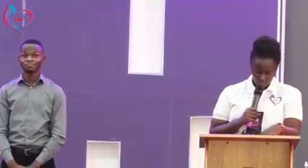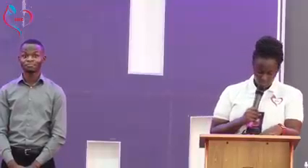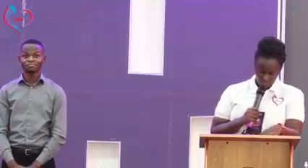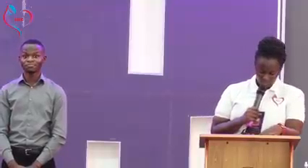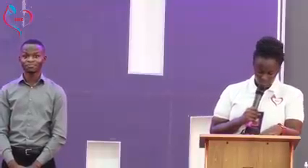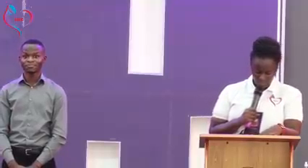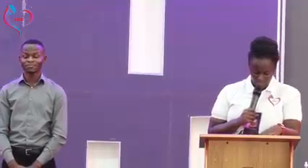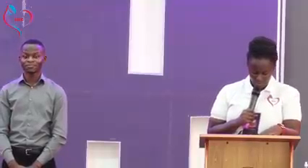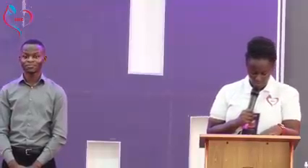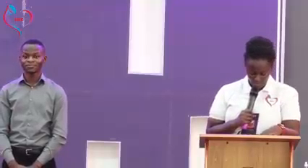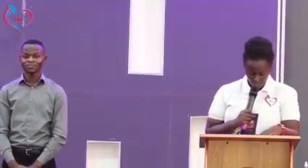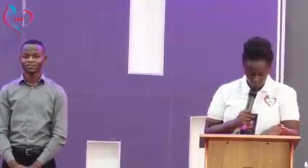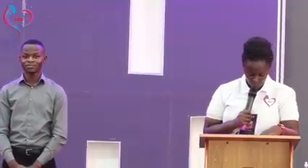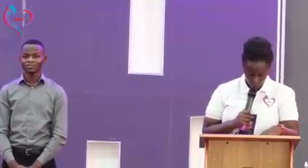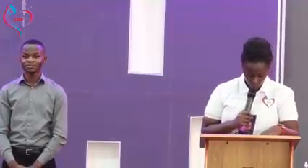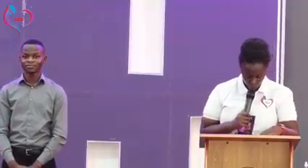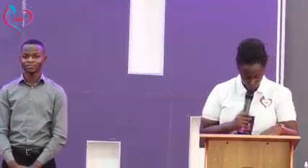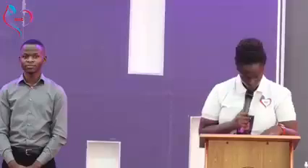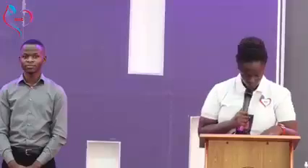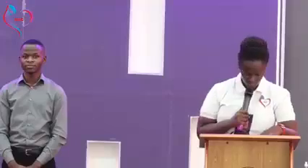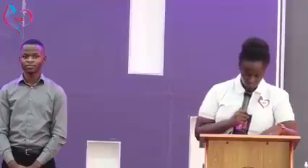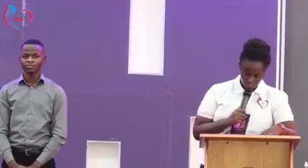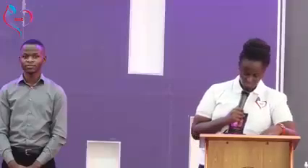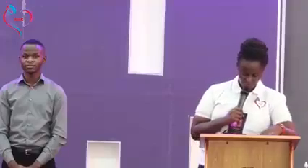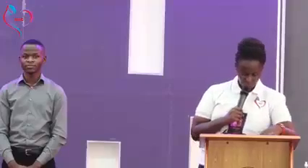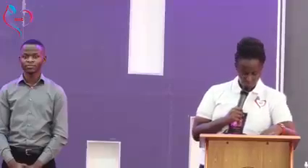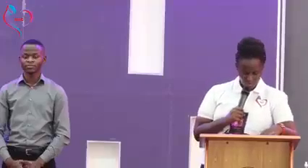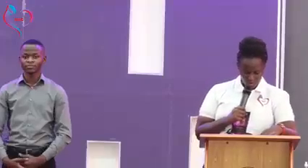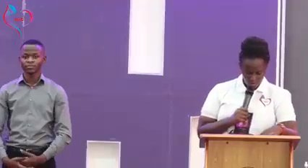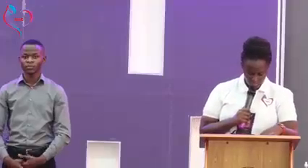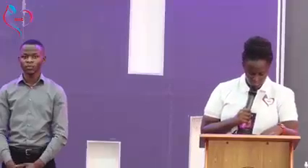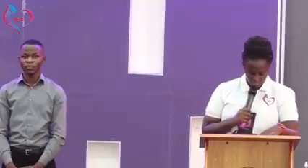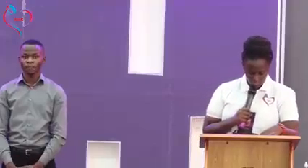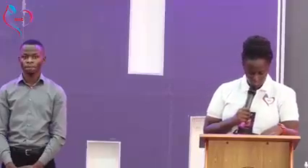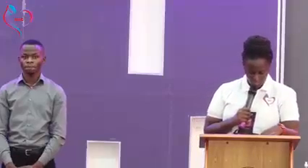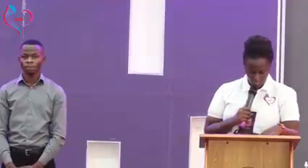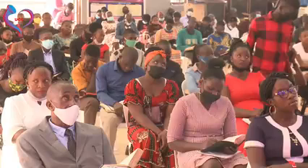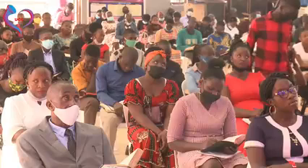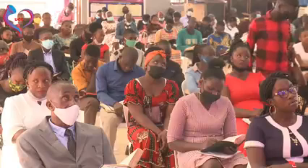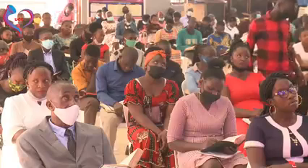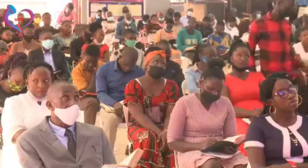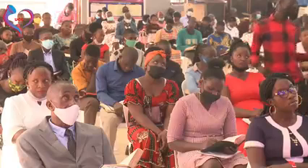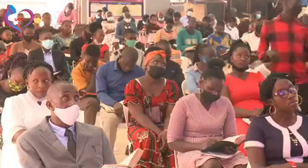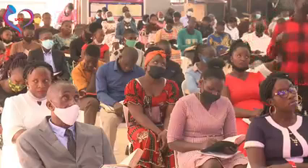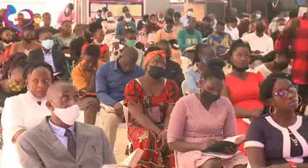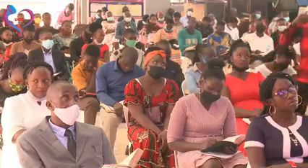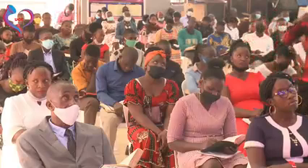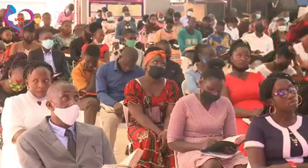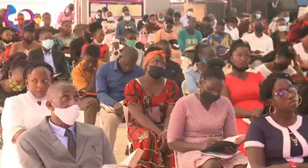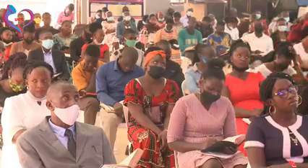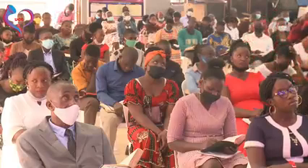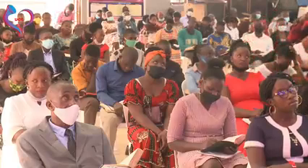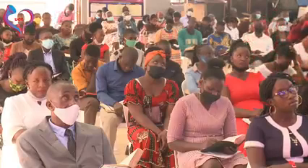ng'abatuma abalala ne baganda ba mukama waffe ne Keefa. Oba nze nzekka ne Balunabba tetulina